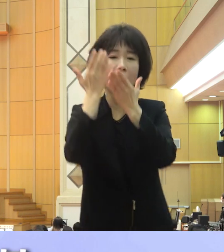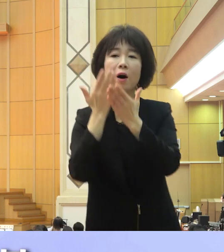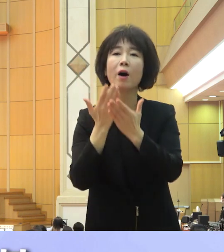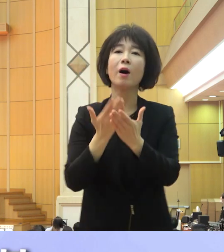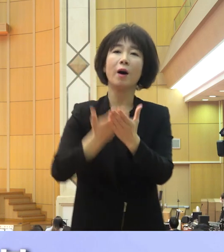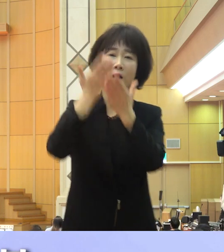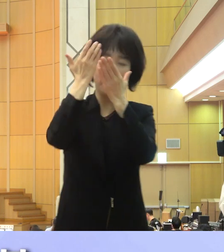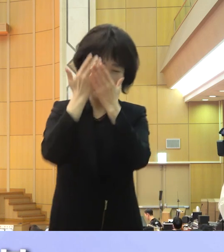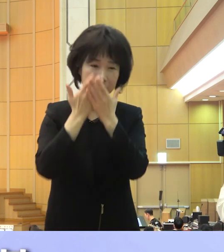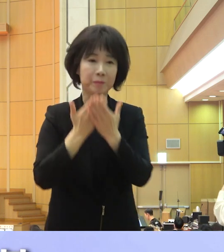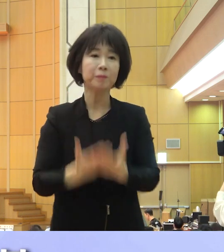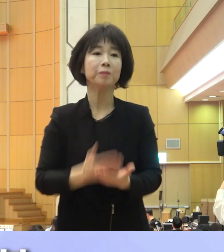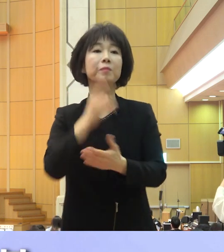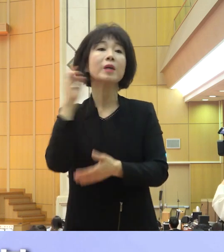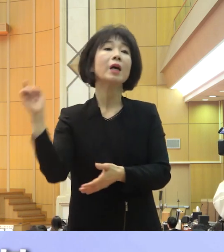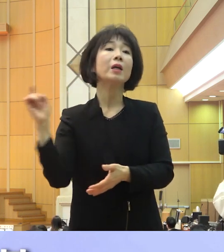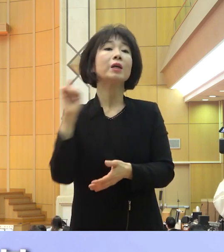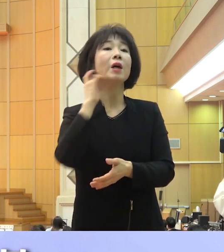임하소서.